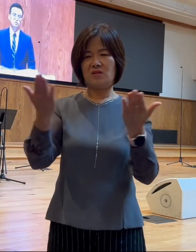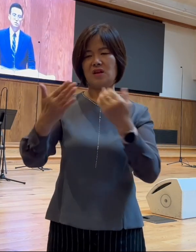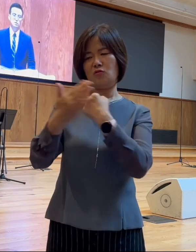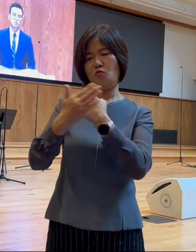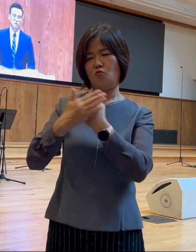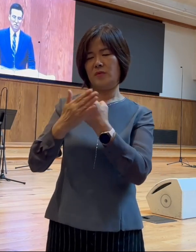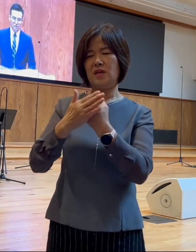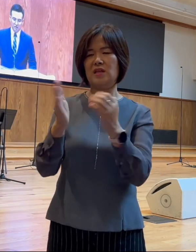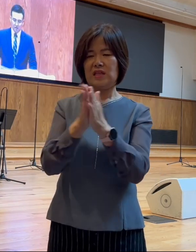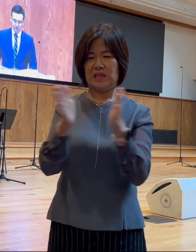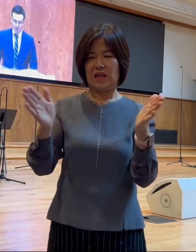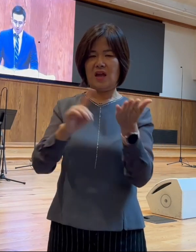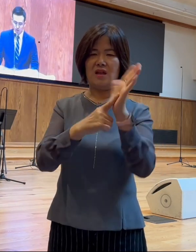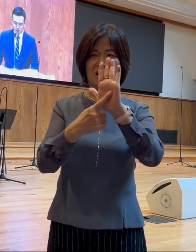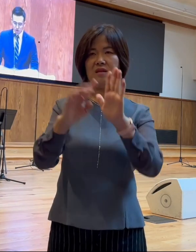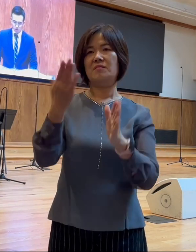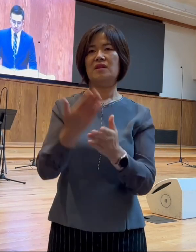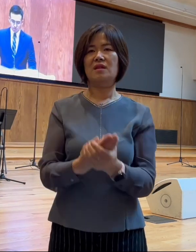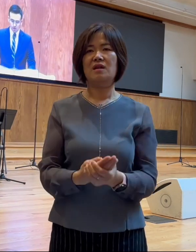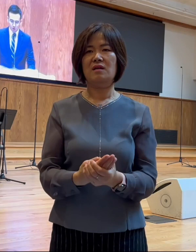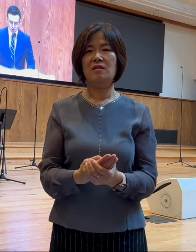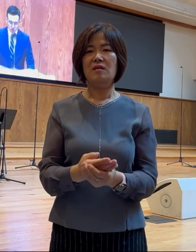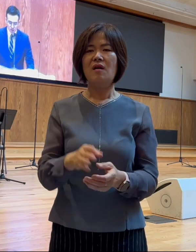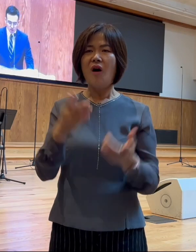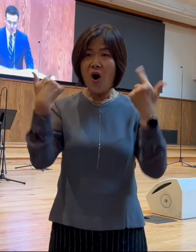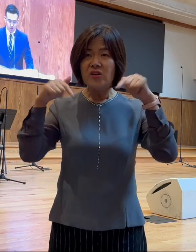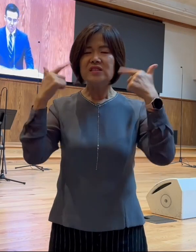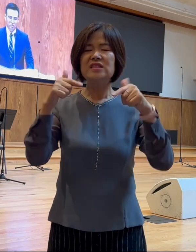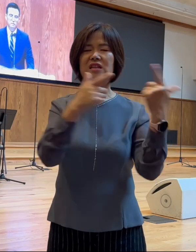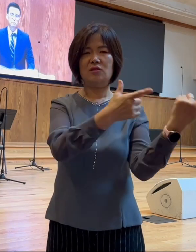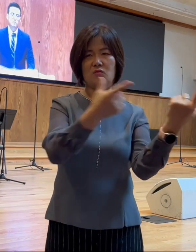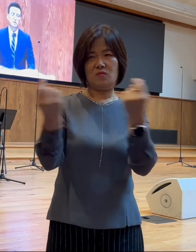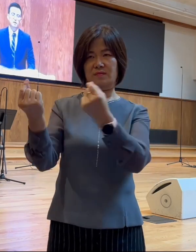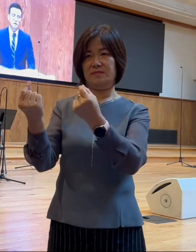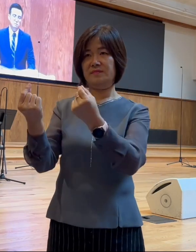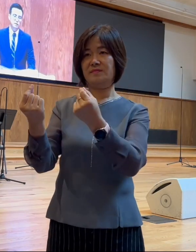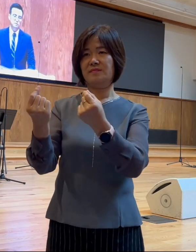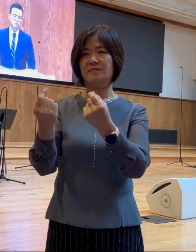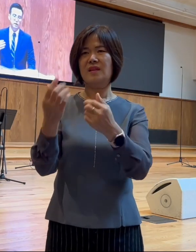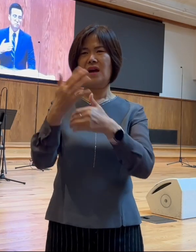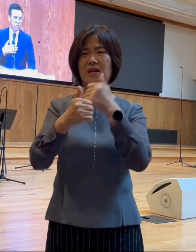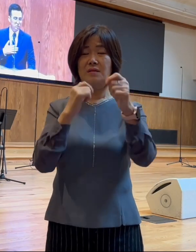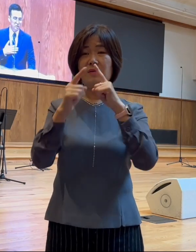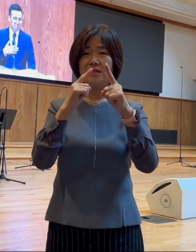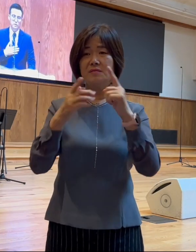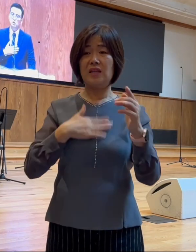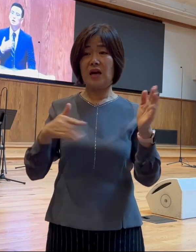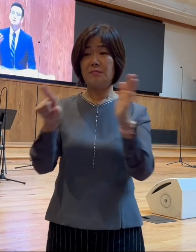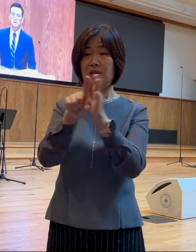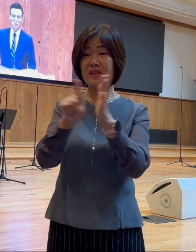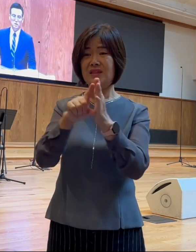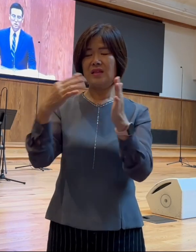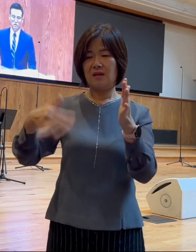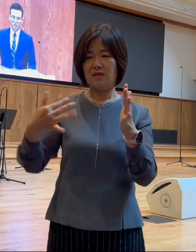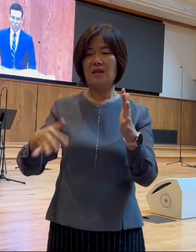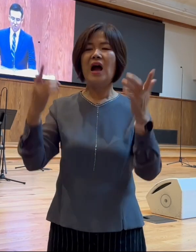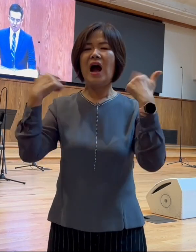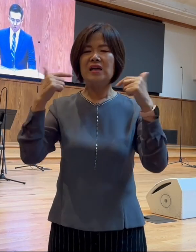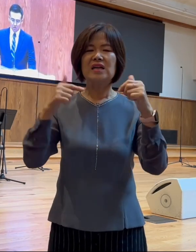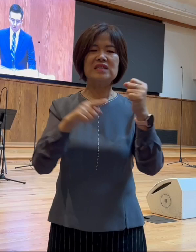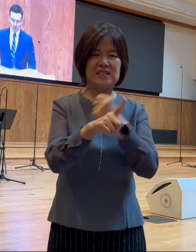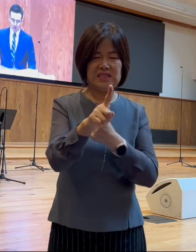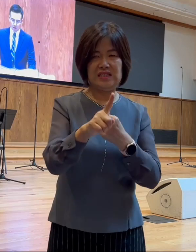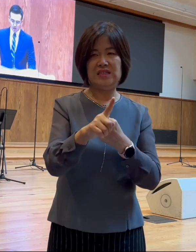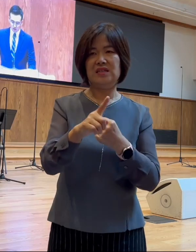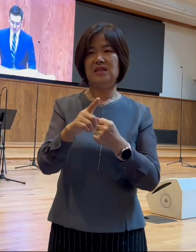시작하는 거예요. 이것은 예외가 없습니다. 언제나 그렇게 됩니다. 하나님의 말씀은 내가 믿든 안 믿든 항상